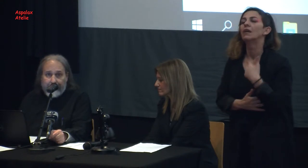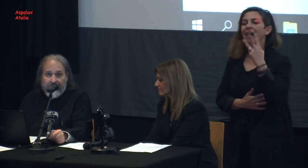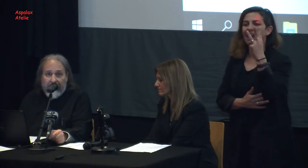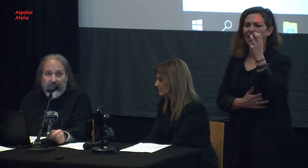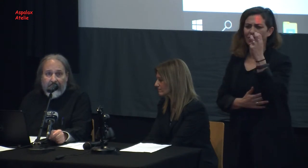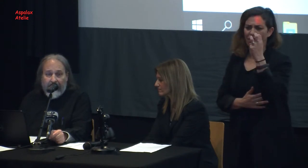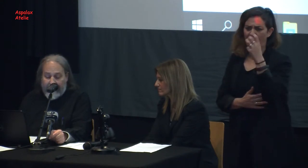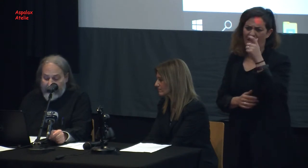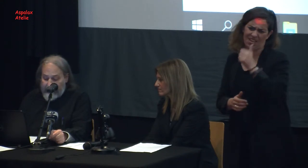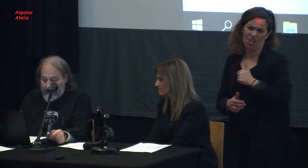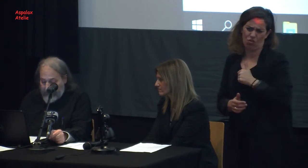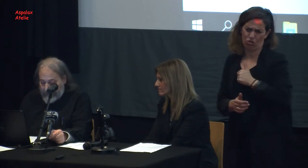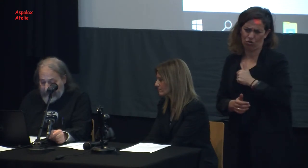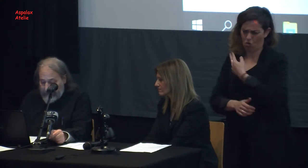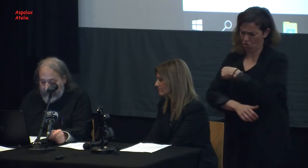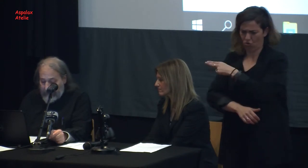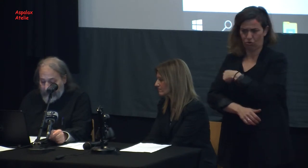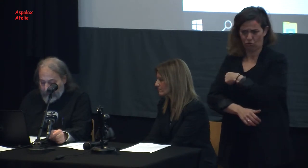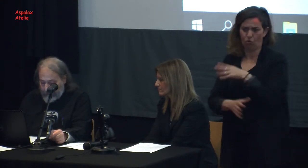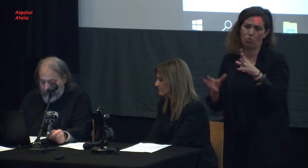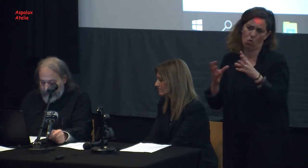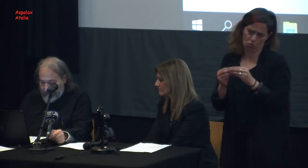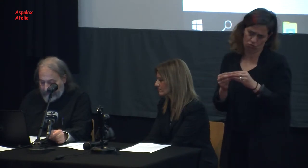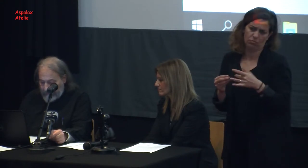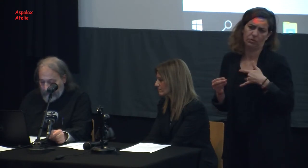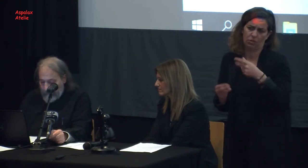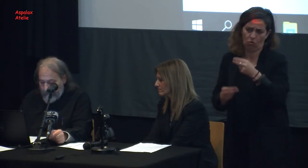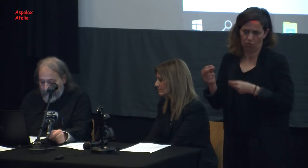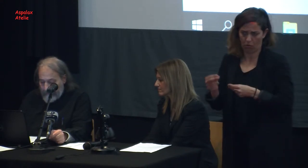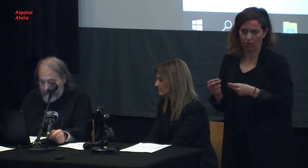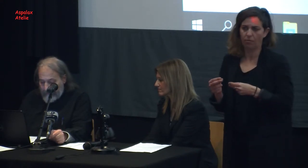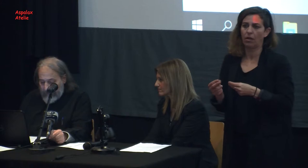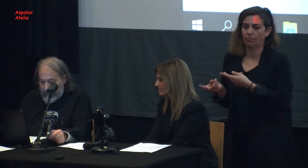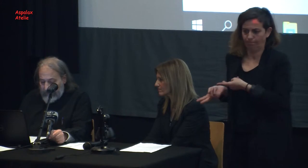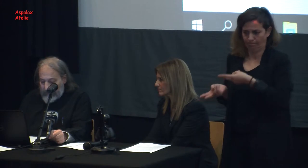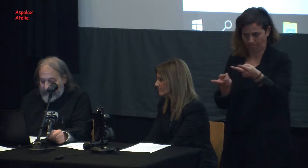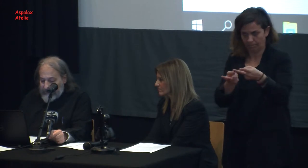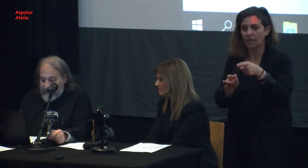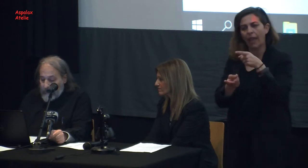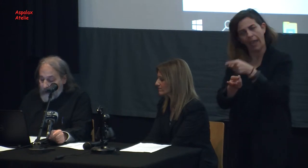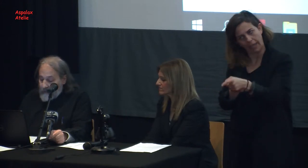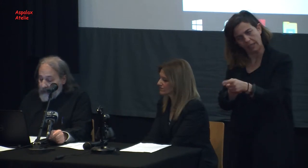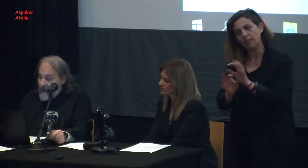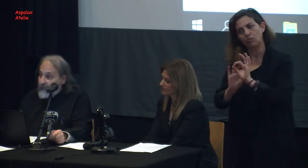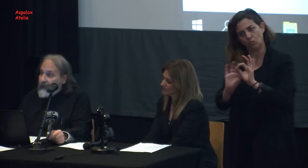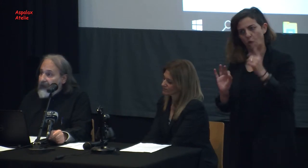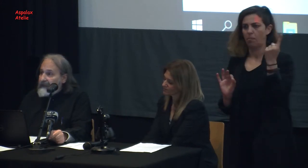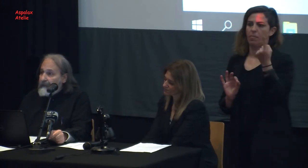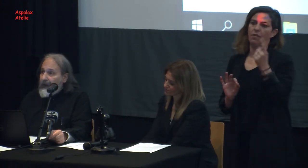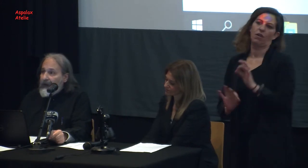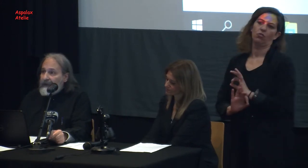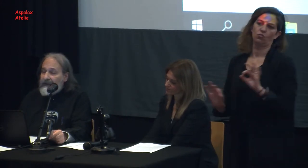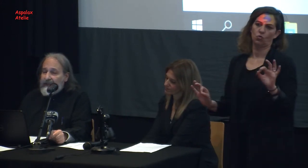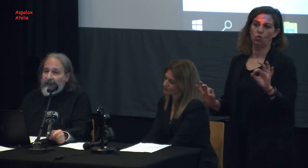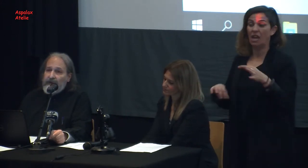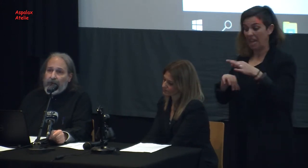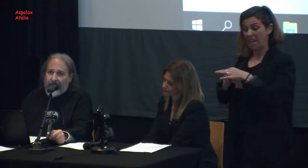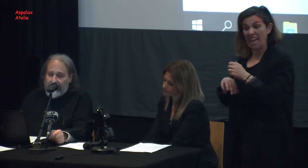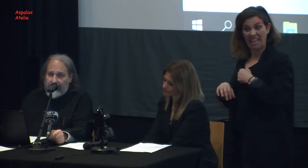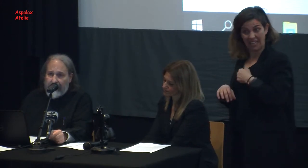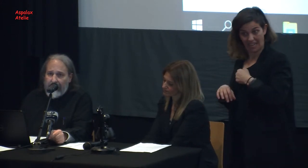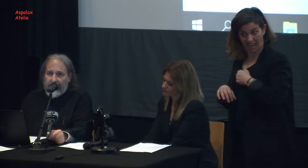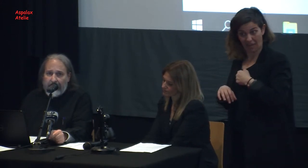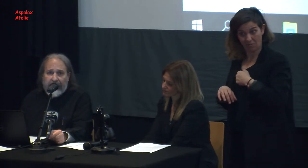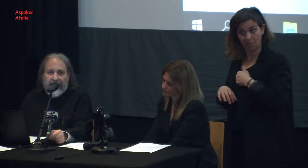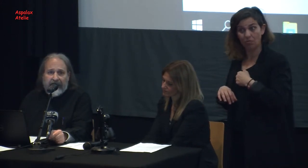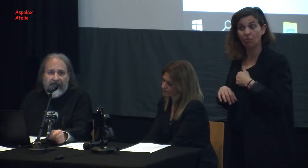Γλυφάδα. Εκεί οι συνθήκες ήταν ανθρώπινες. Η σύζυγός μου σε όλο αυτό το διάστημα έθεσε 3